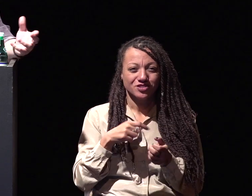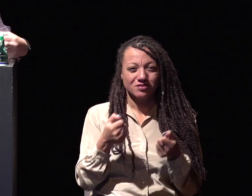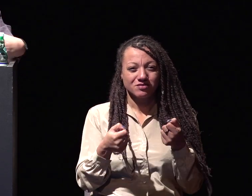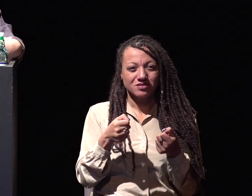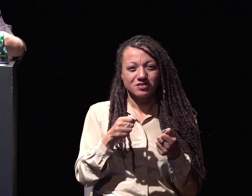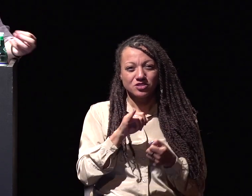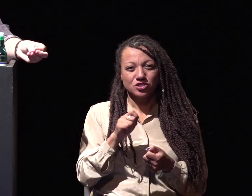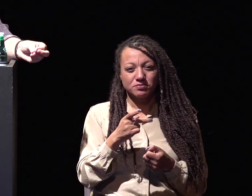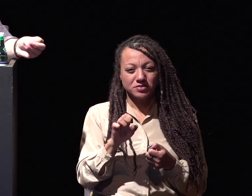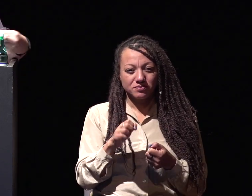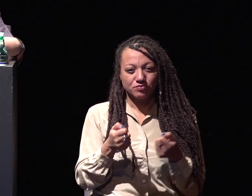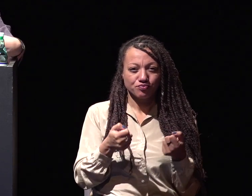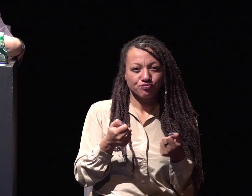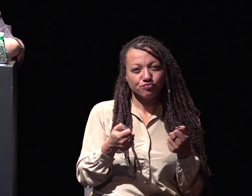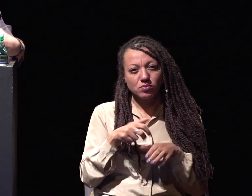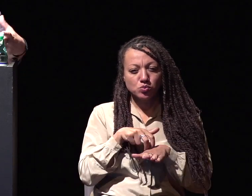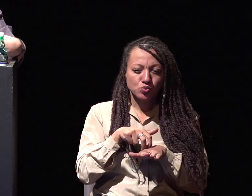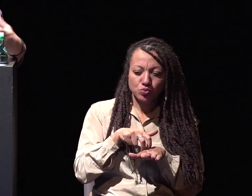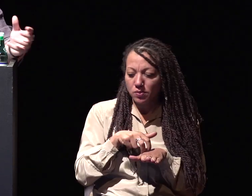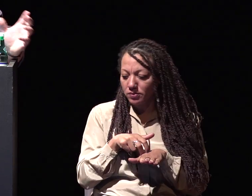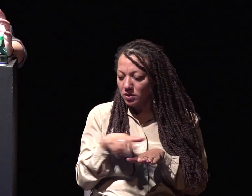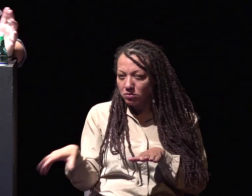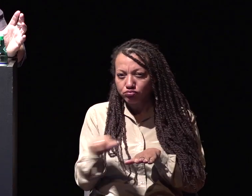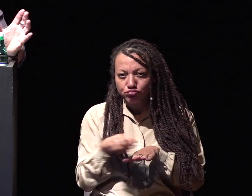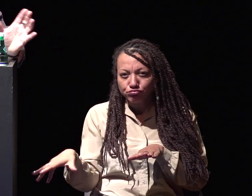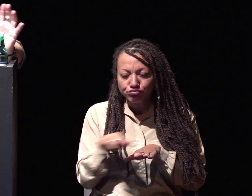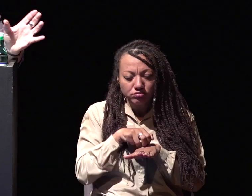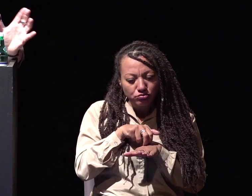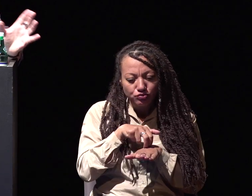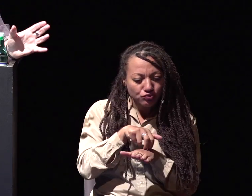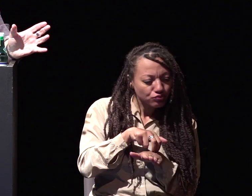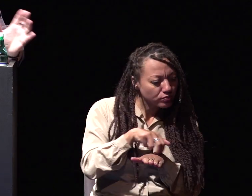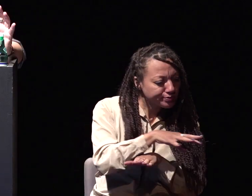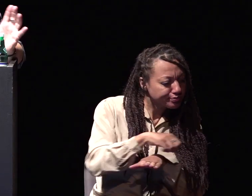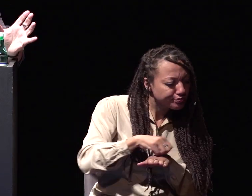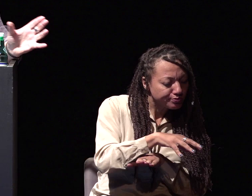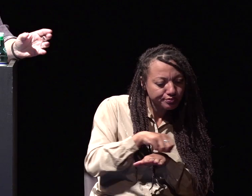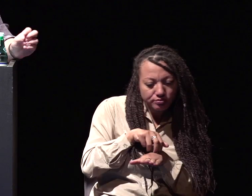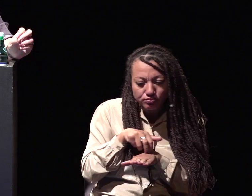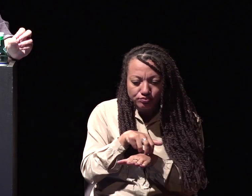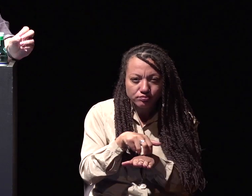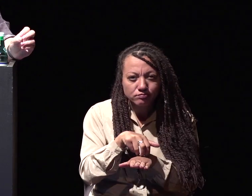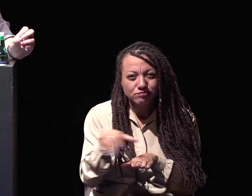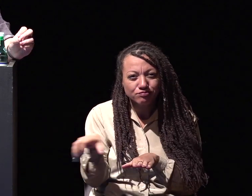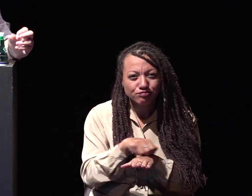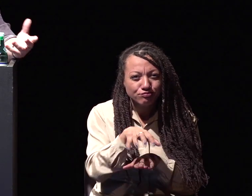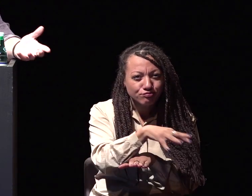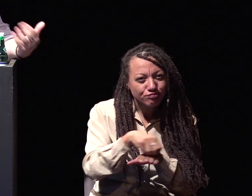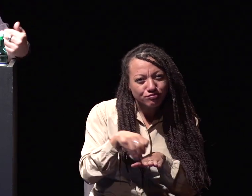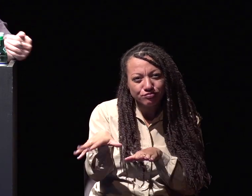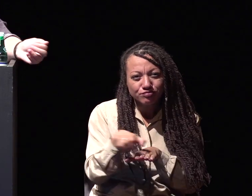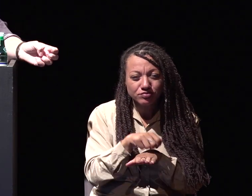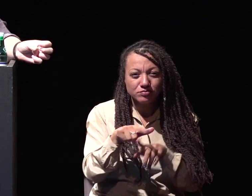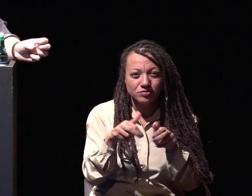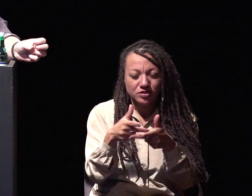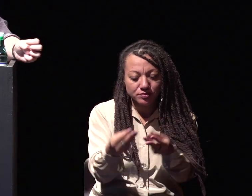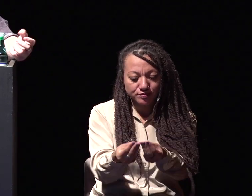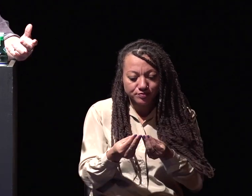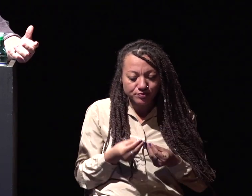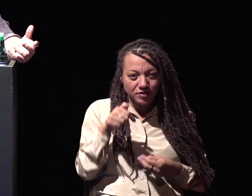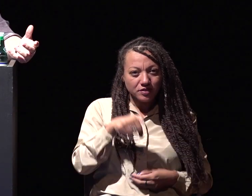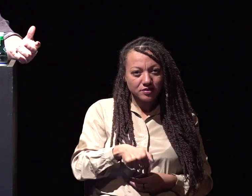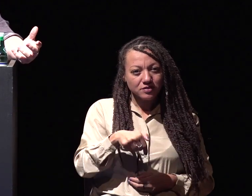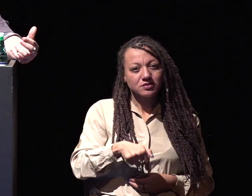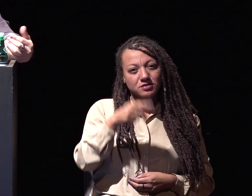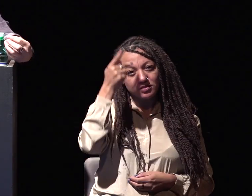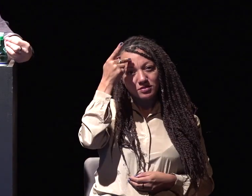seja, e tem uma coisa de parar, coletar ex-votos, tem uma espécie de caça de objetos, assim, para trazer isso para a cidade. E